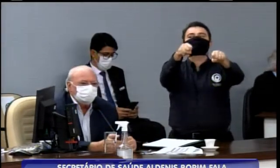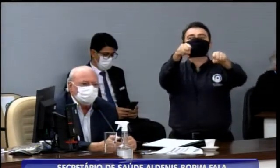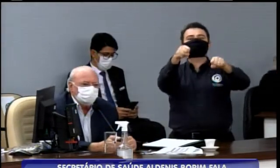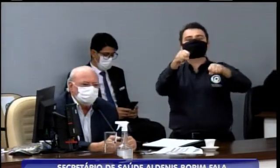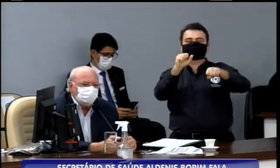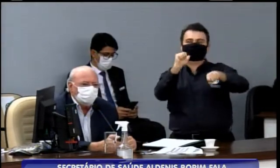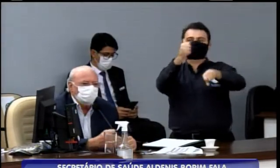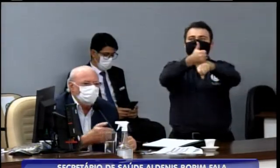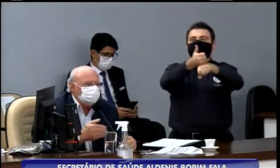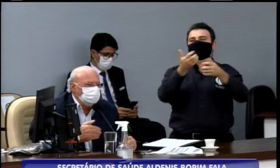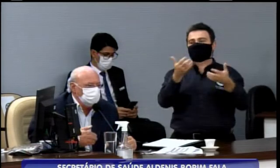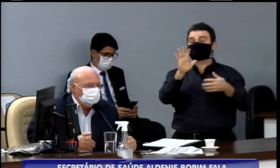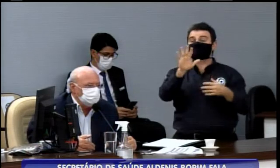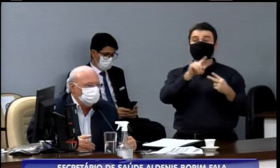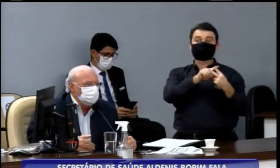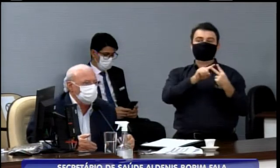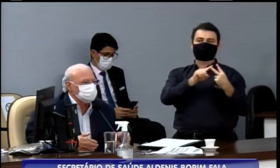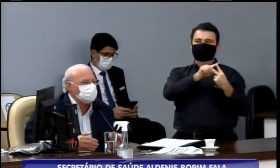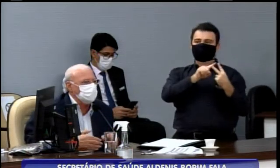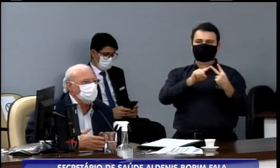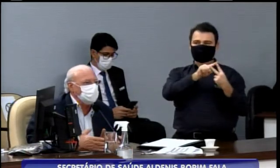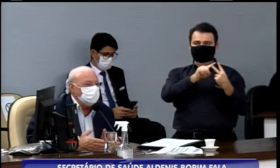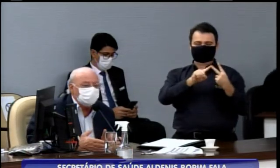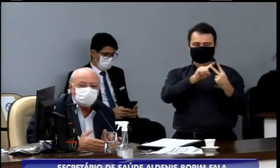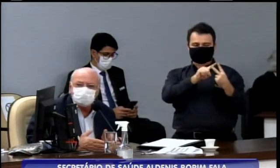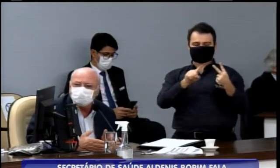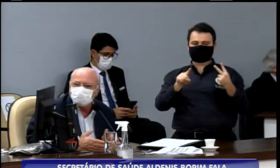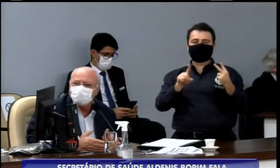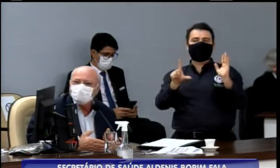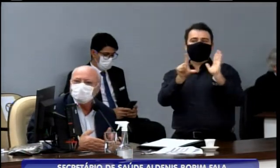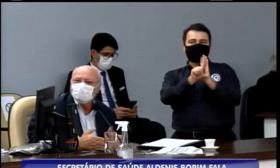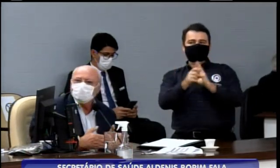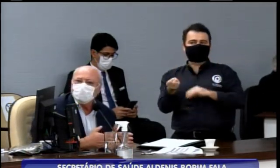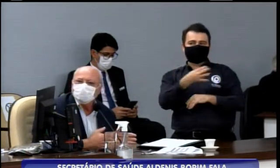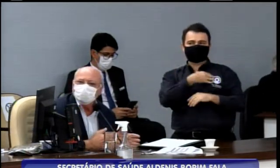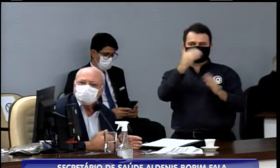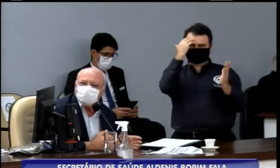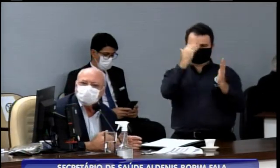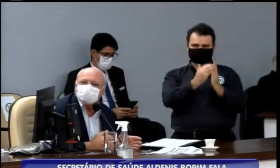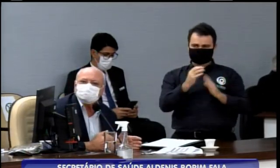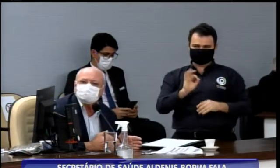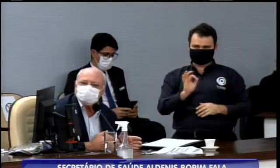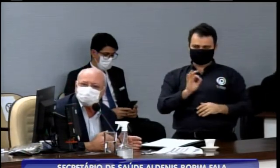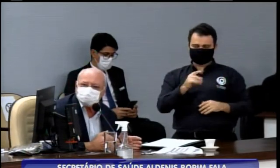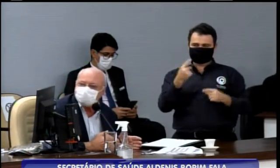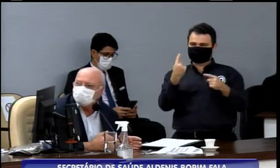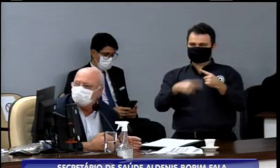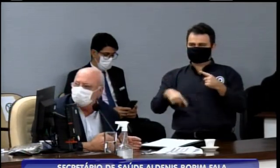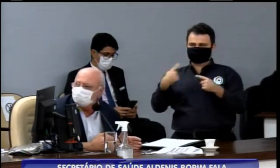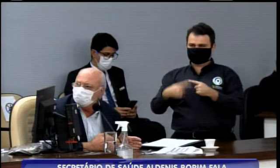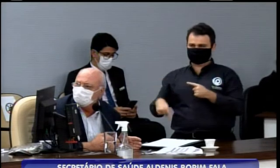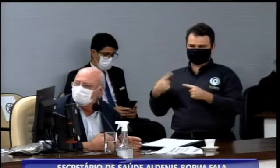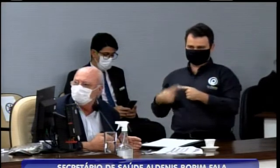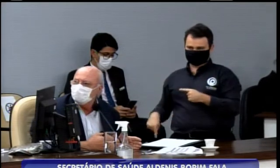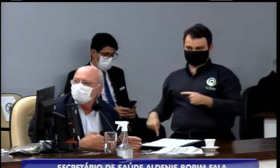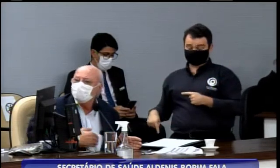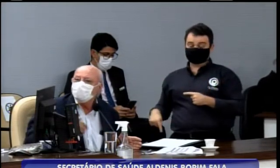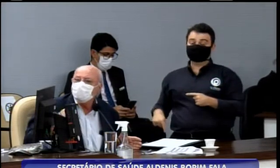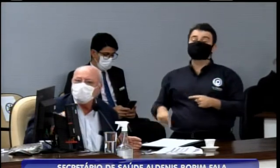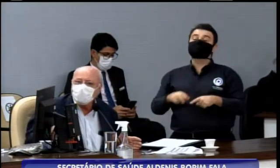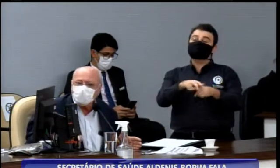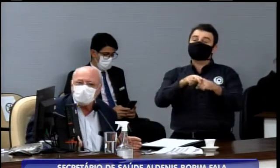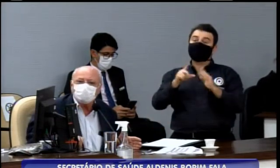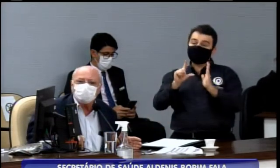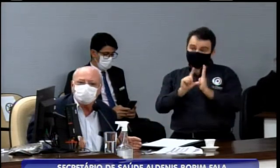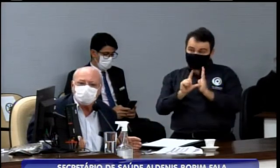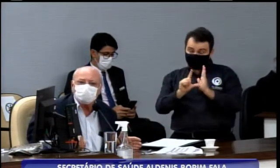não obedeceram à nova lei, porque elas já eram habilitadas antes da lei